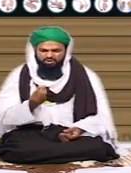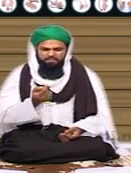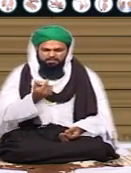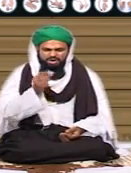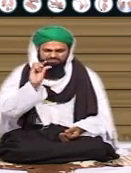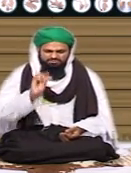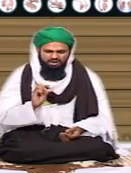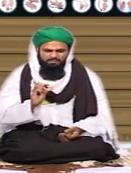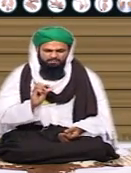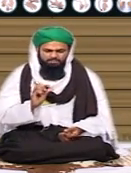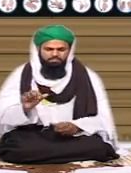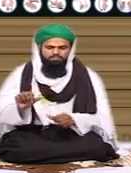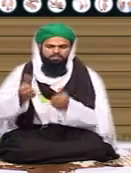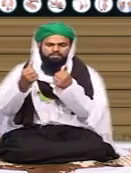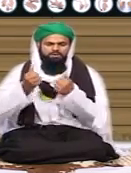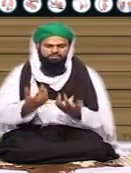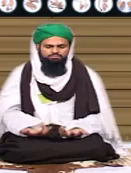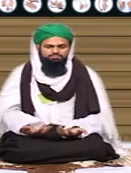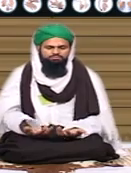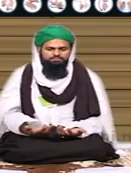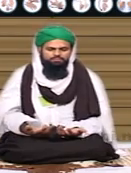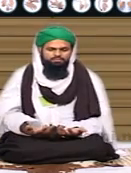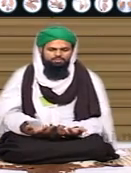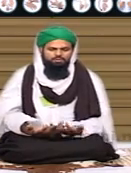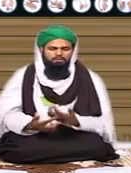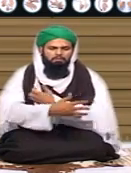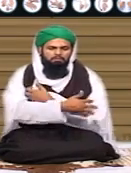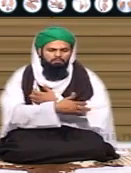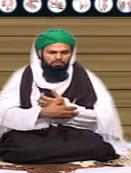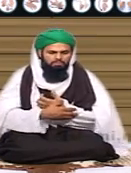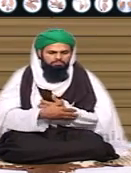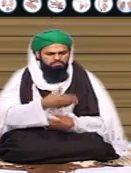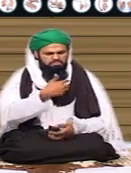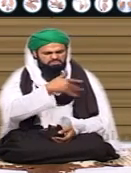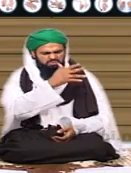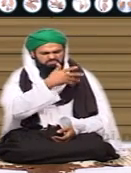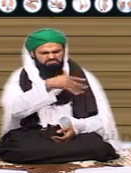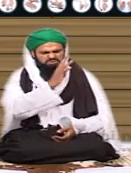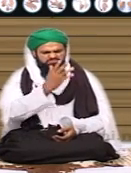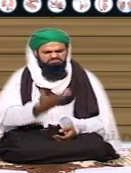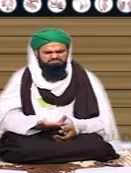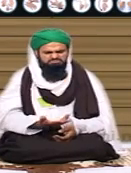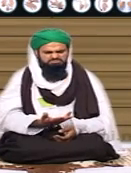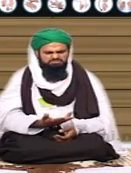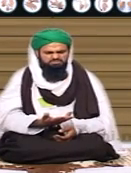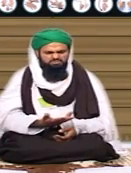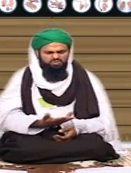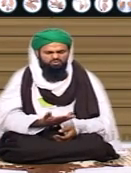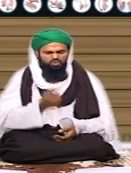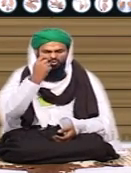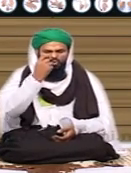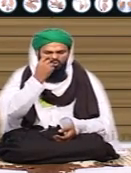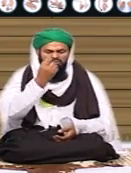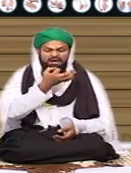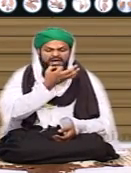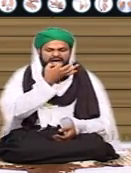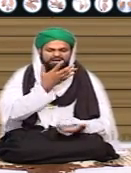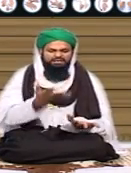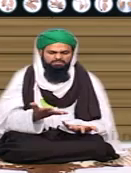مؤذن, نادار بیچارہ مؤذن کا اس کو ہر ایک ٹھکرا, ہر دروازے سے وہ دھرکا رہ جاتا, وہ کہیں جاتا ہے تو اس کو لفٹ نہیں ملتی, اس